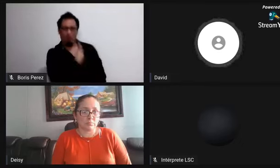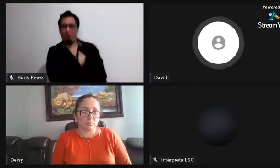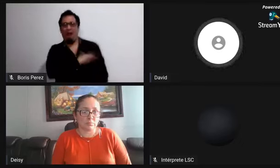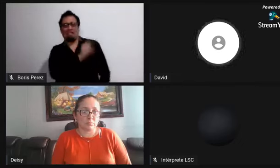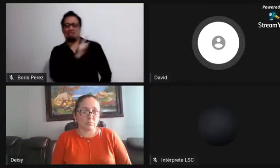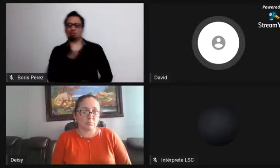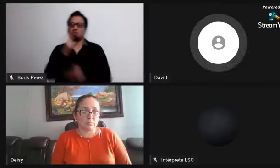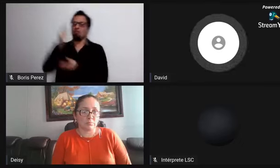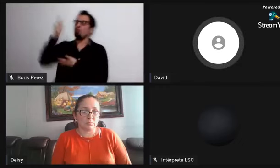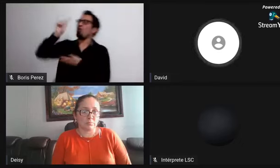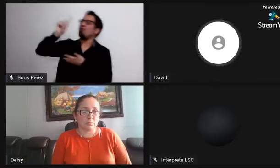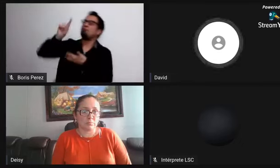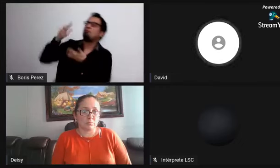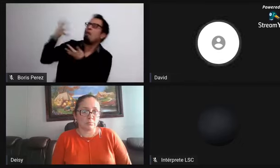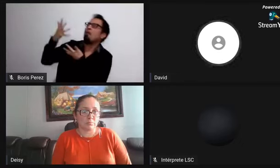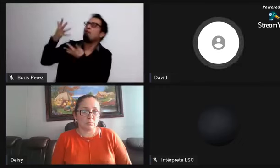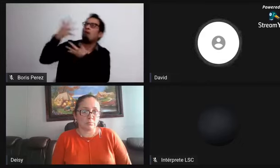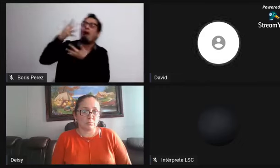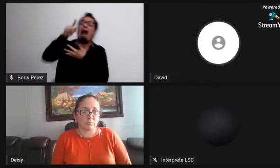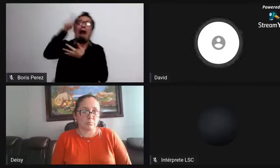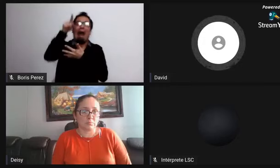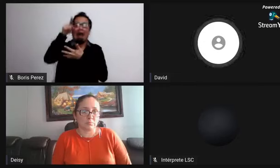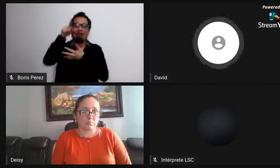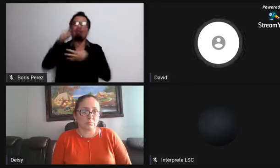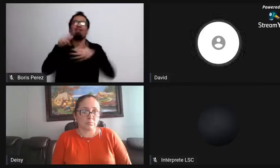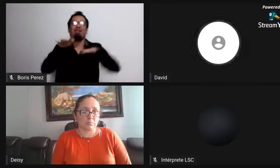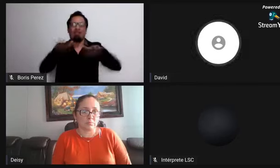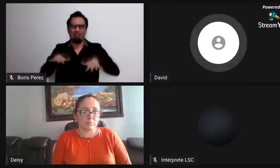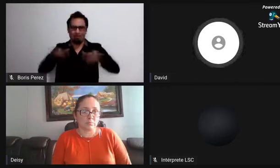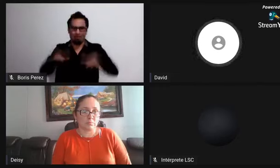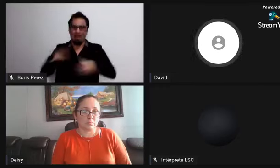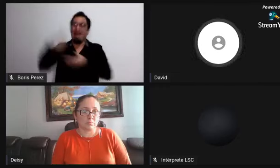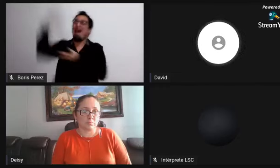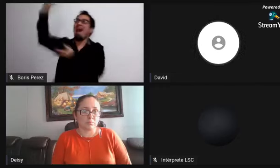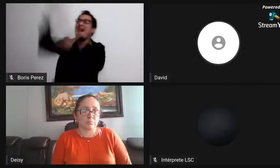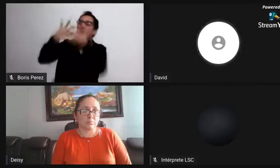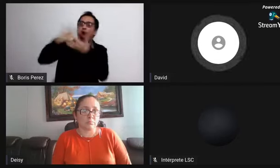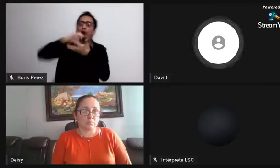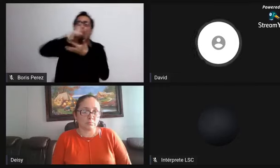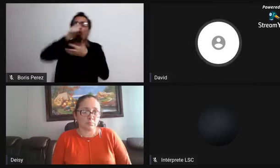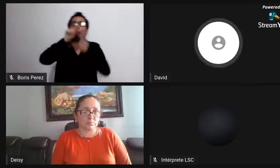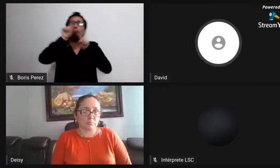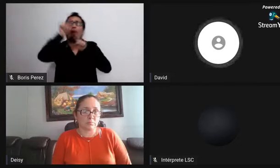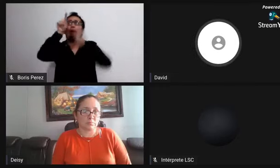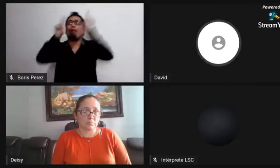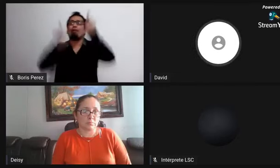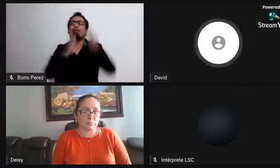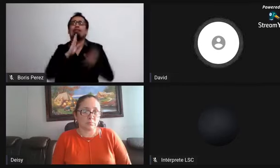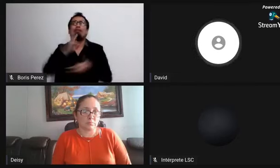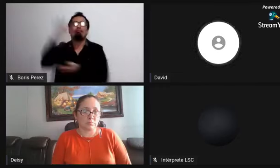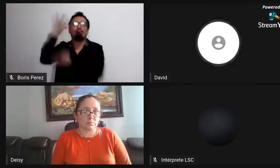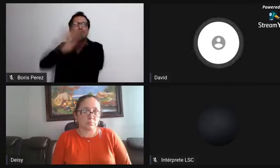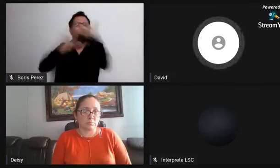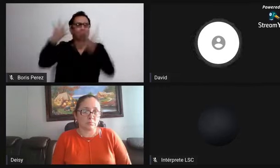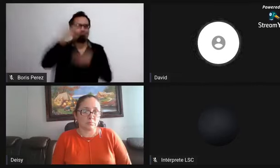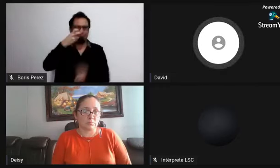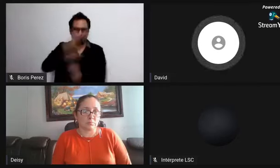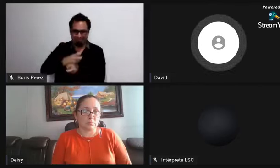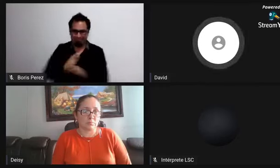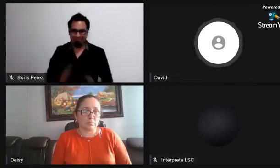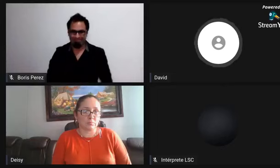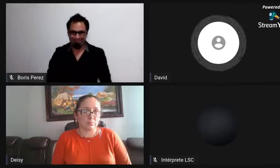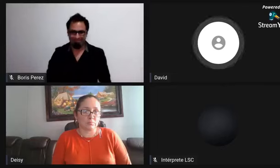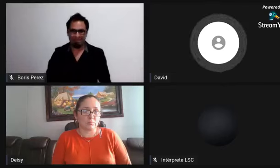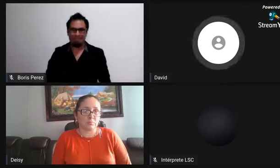pues de todas esas batallas y esas guerras y también de esas discrepancias que se sentían en el ambiente y en la sociedad,